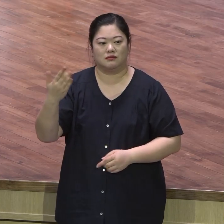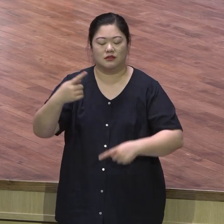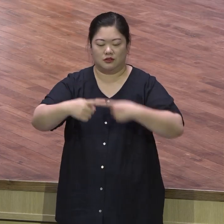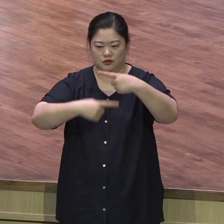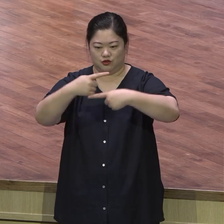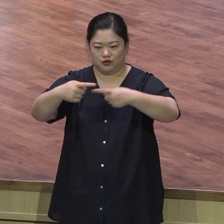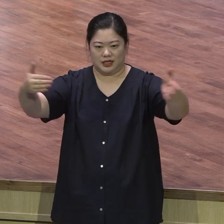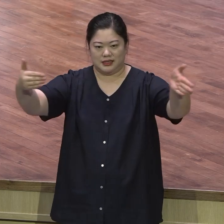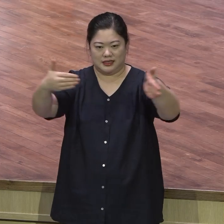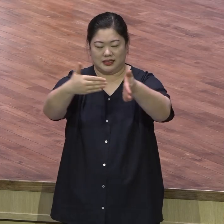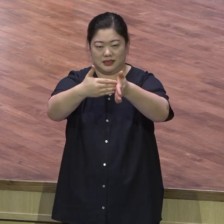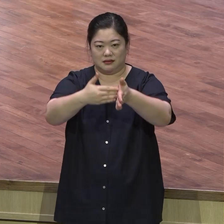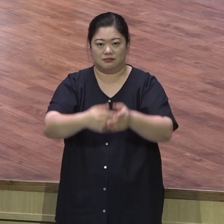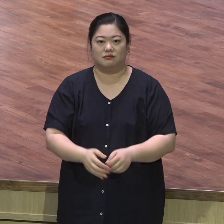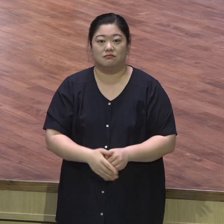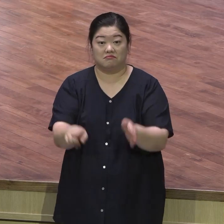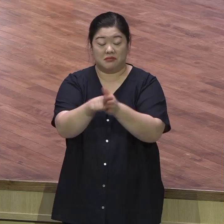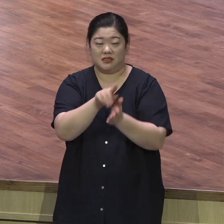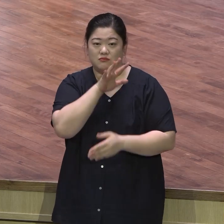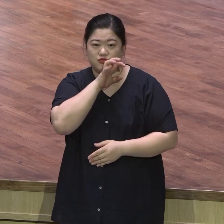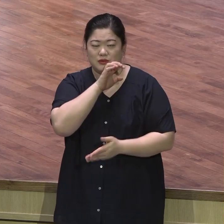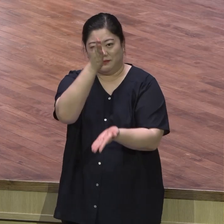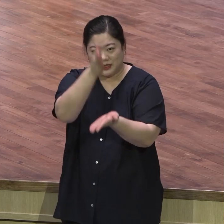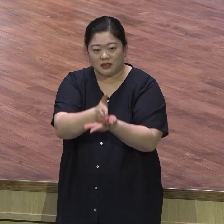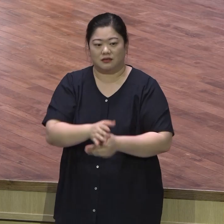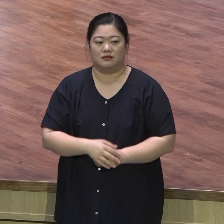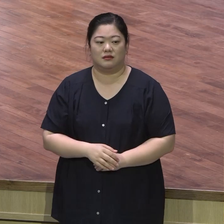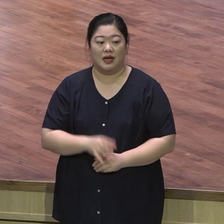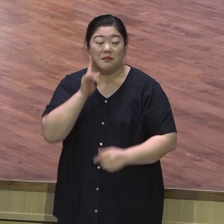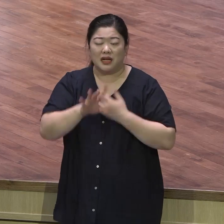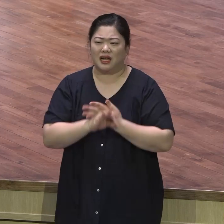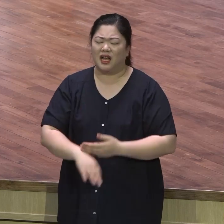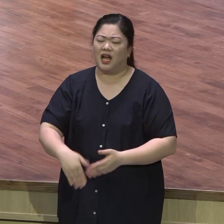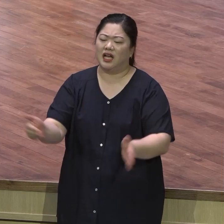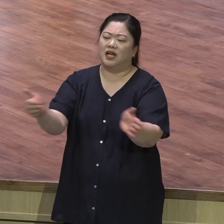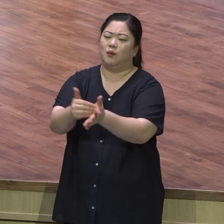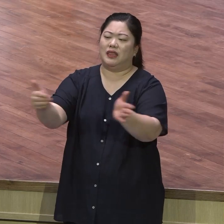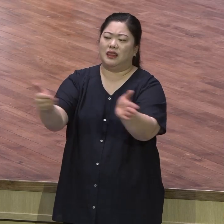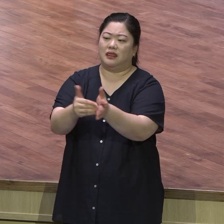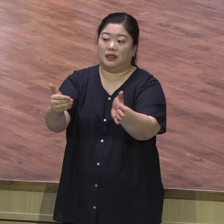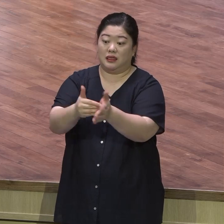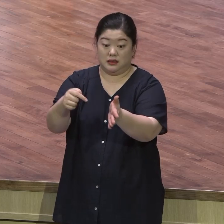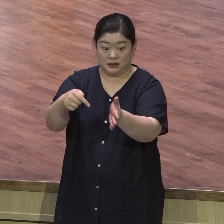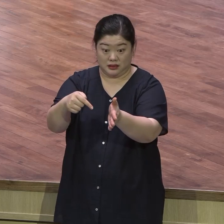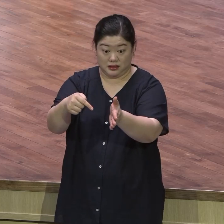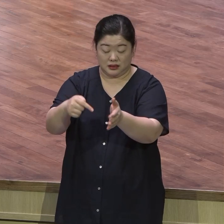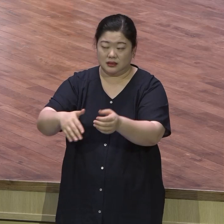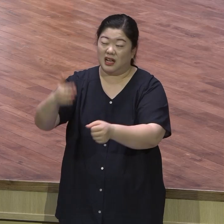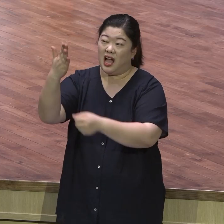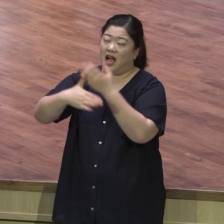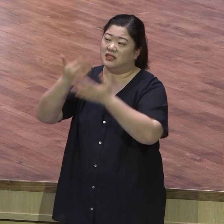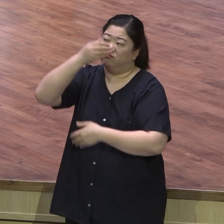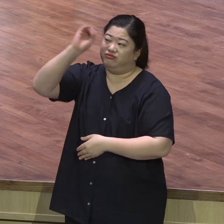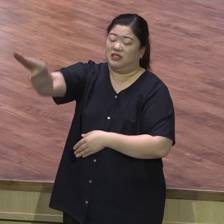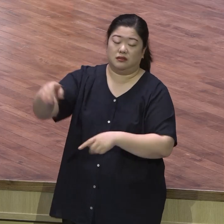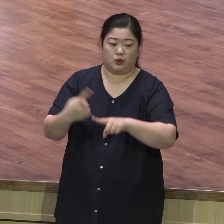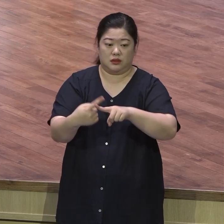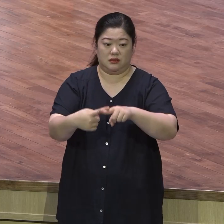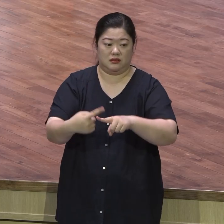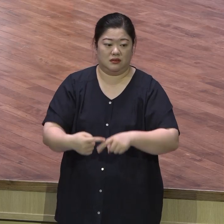그게 불신화입니다. 하나님을 무시하는 거예요 여러분 하나님은 자녀예요 신부가 권세를 사용하시기 바랍니다